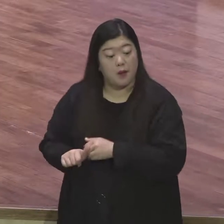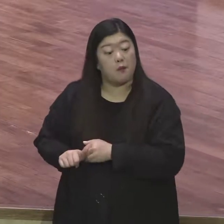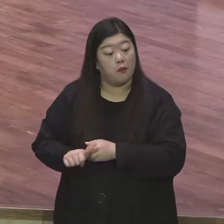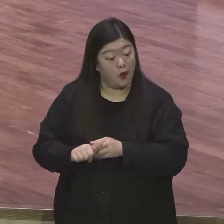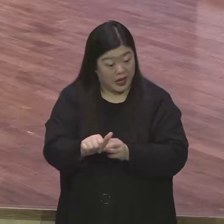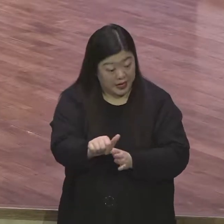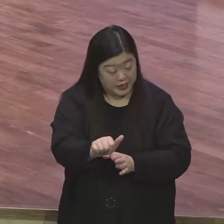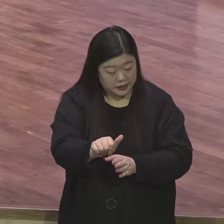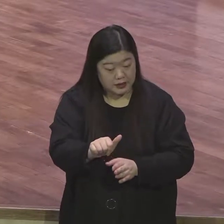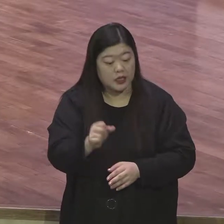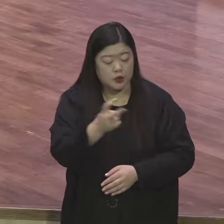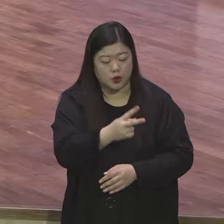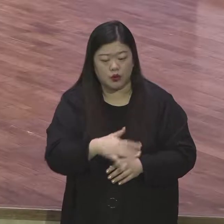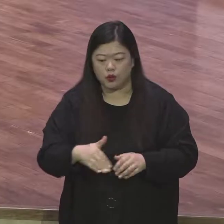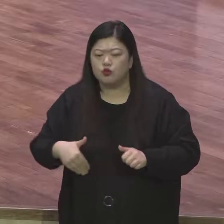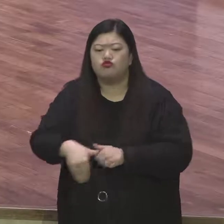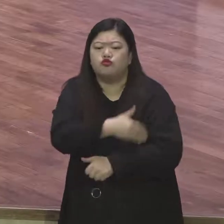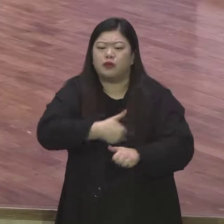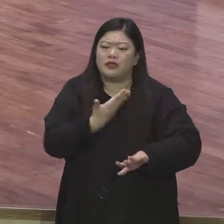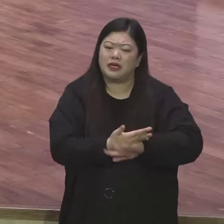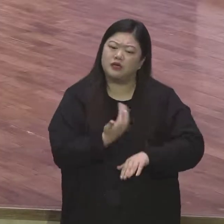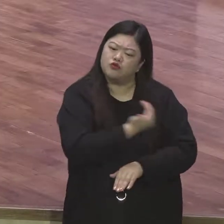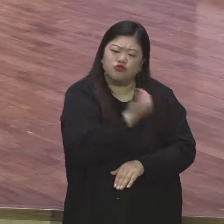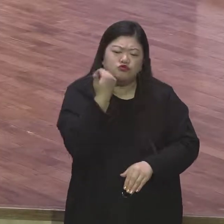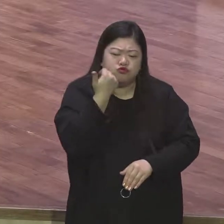여러 사람들에게 물어봤어요.